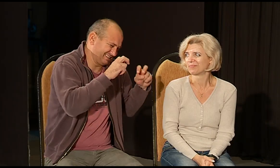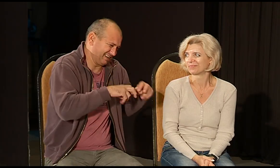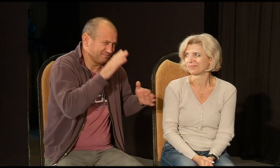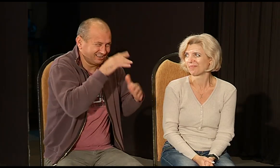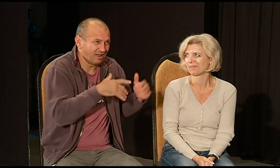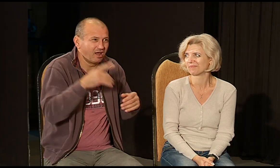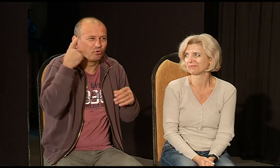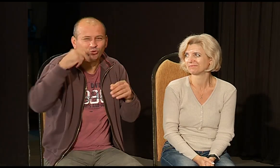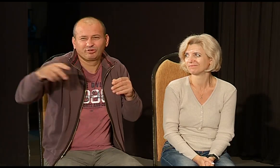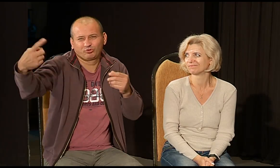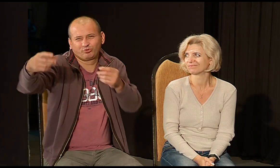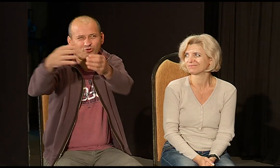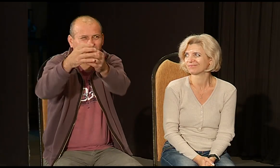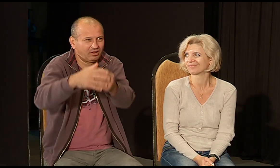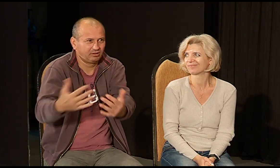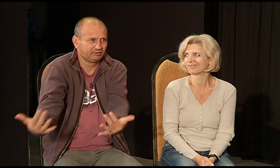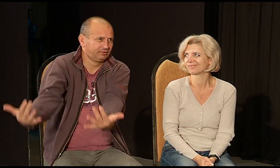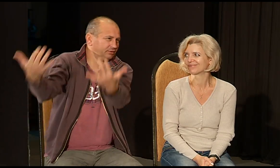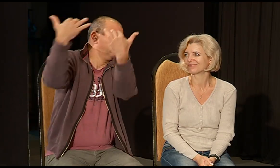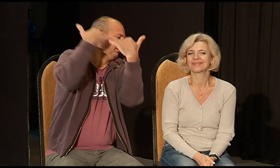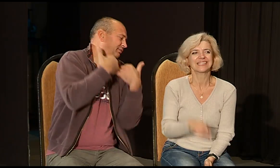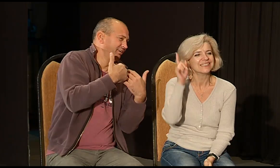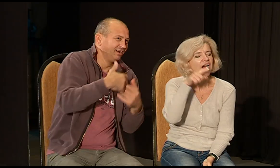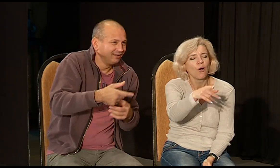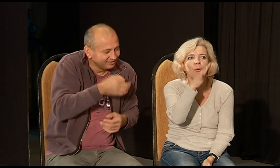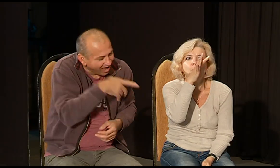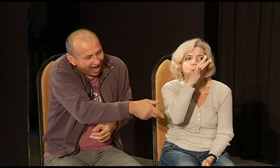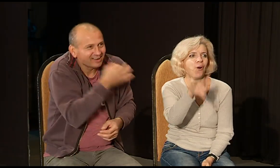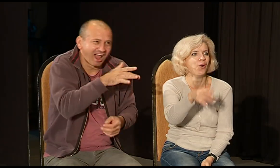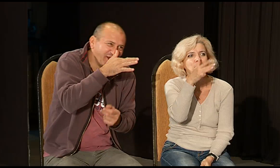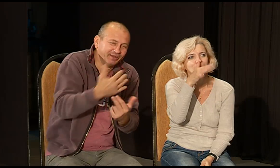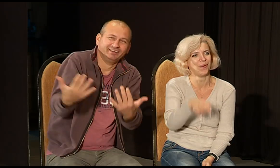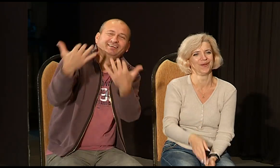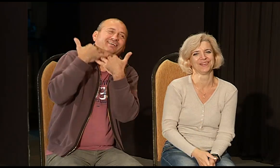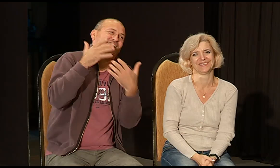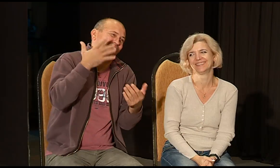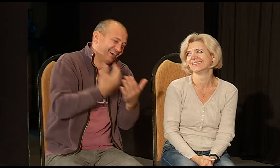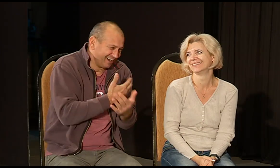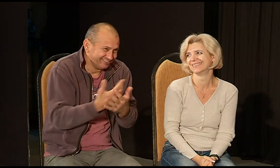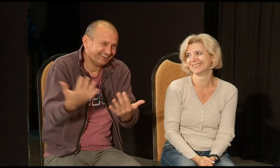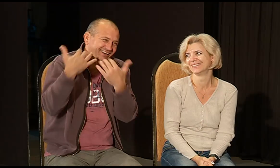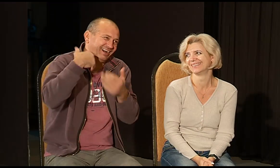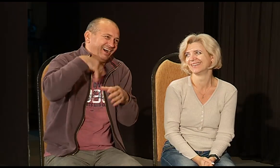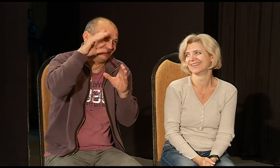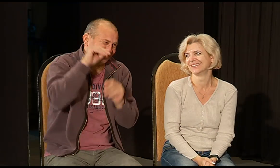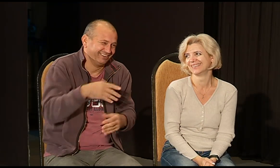dar ca să se duc cineva de la noi nu s-a auzit așa ceva. Mai desigur lumea tot vrea, că la voi e vesel, la voi e interesant, voi